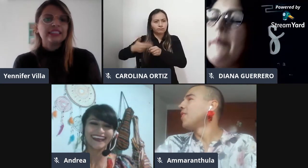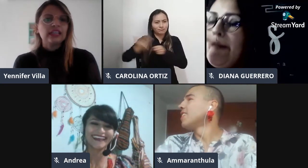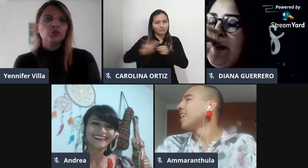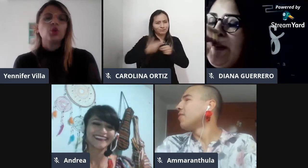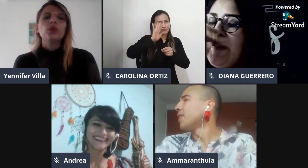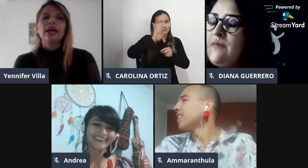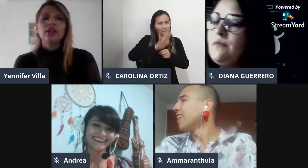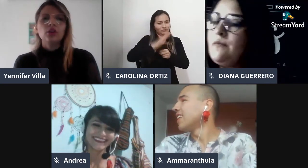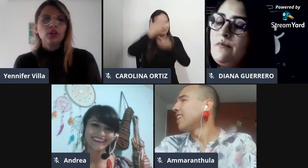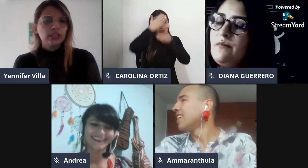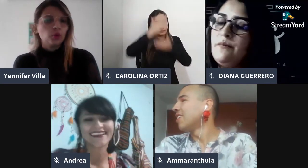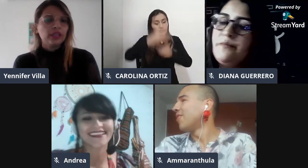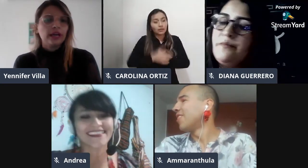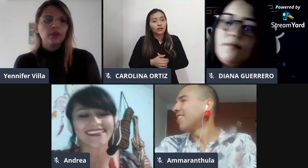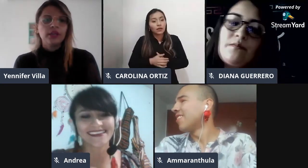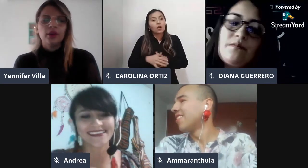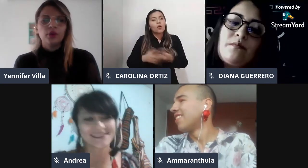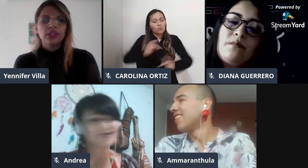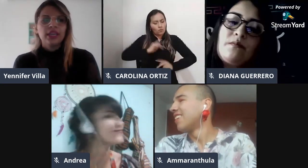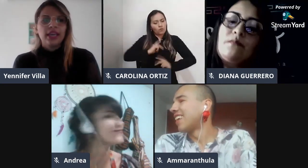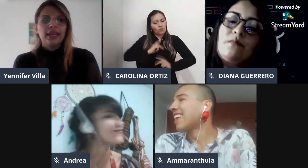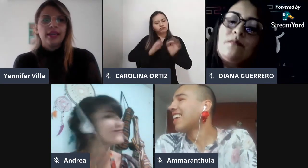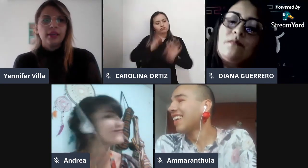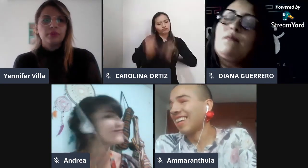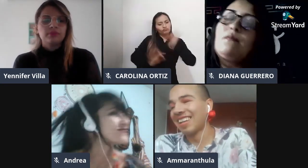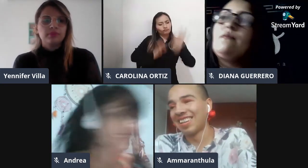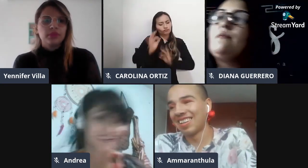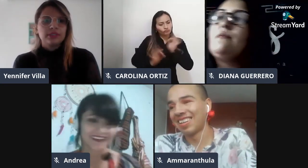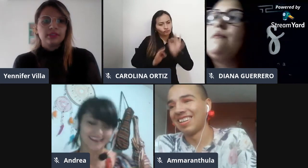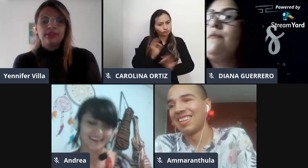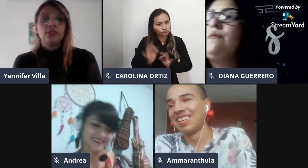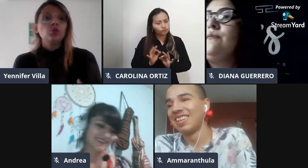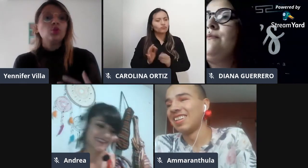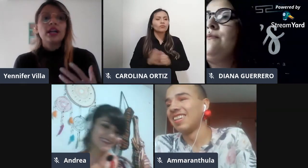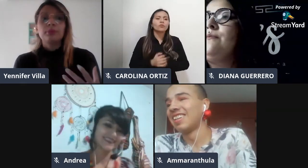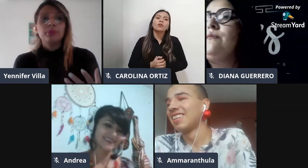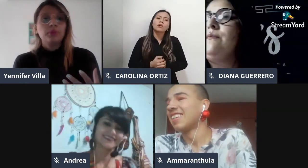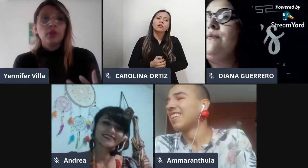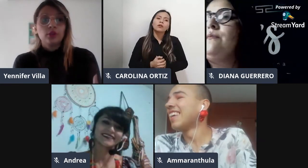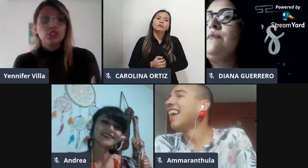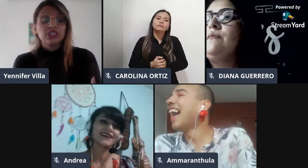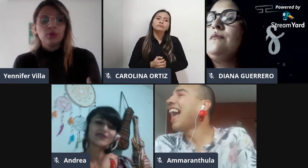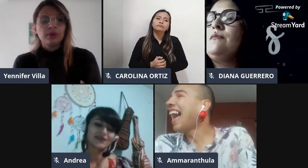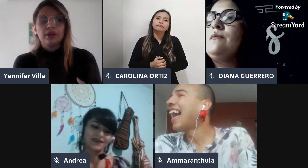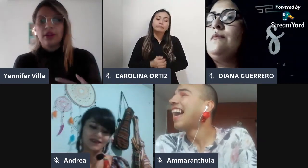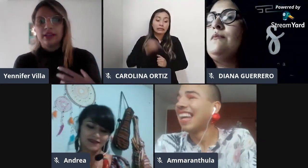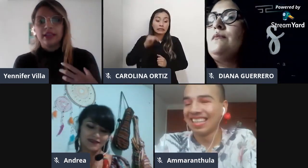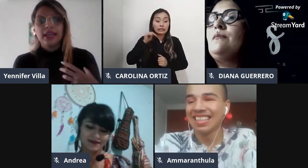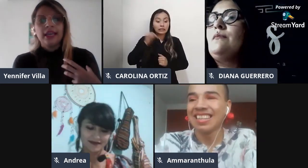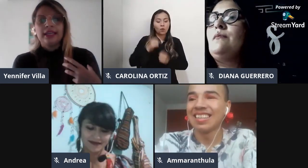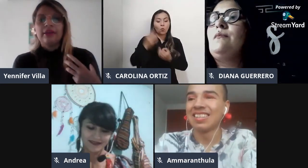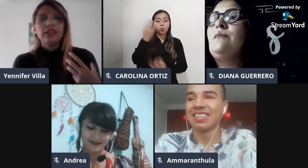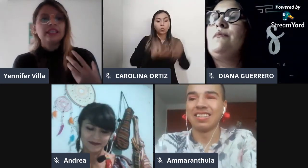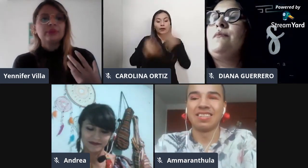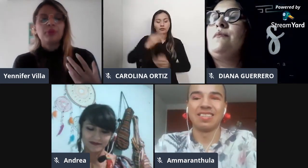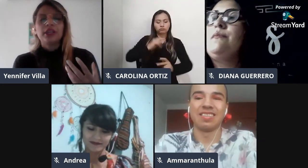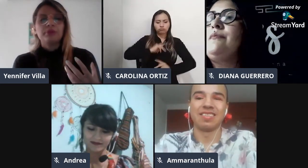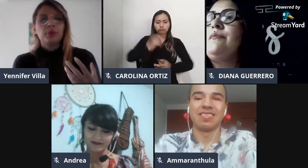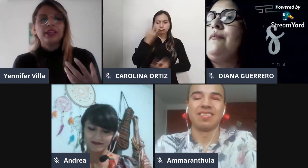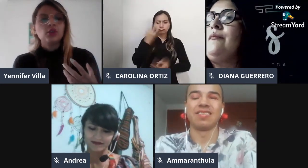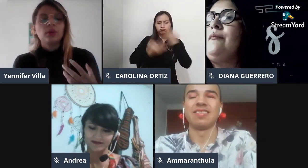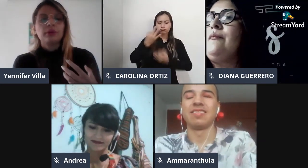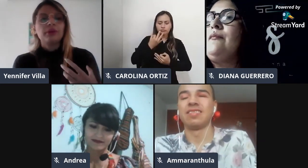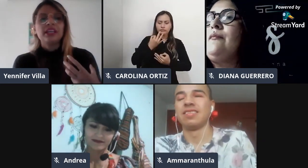marcas de clase en el autocuidado, el cuidado que hoy pues tiene un lugar poderosísimo para hablar de qué vidas